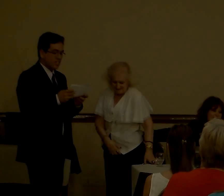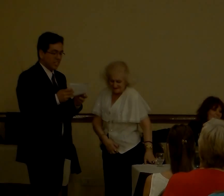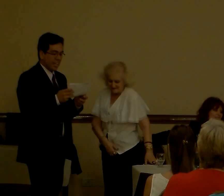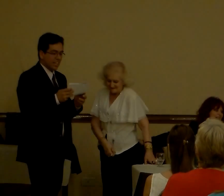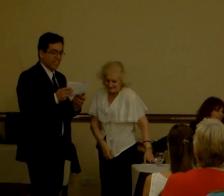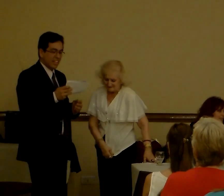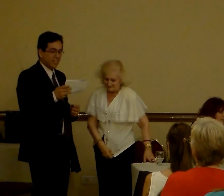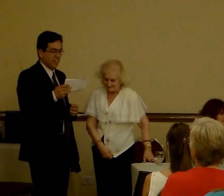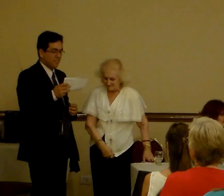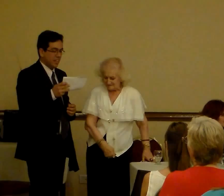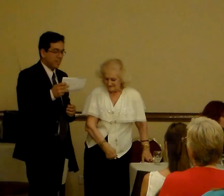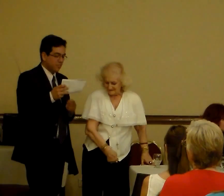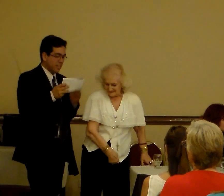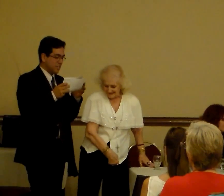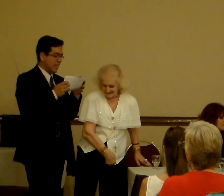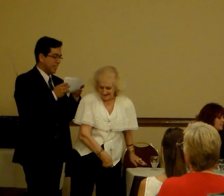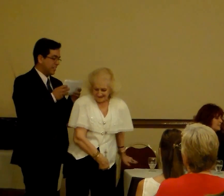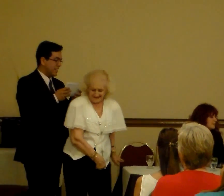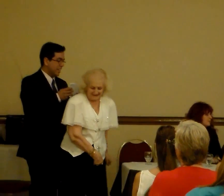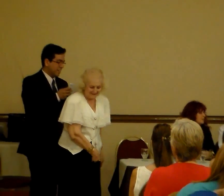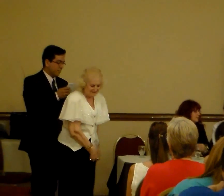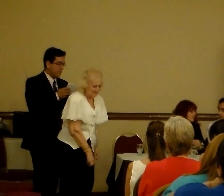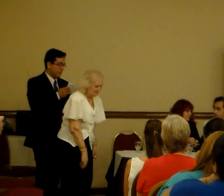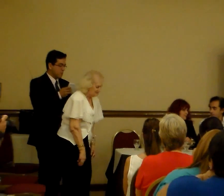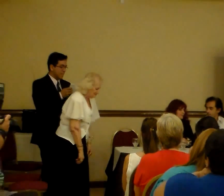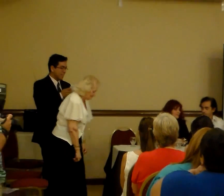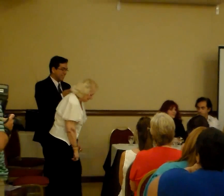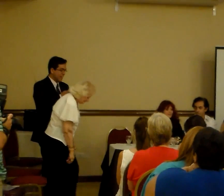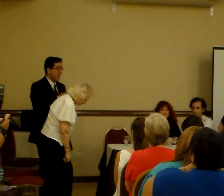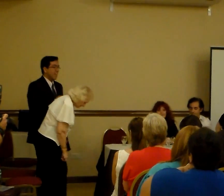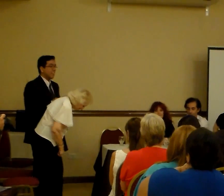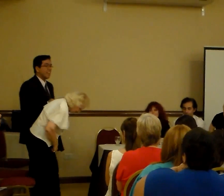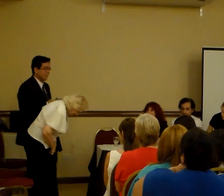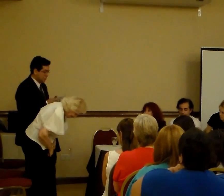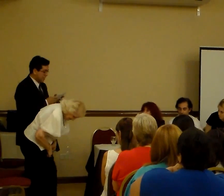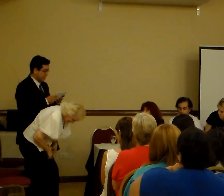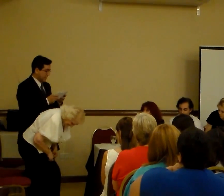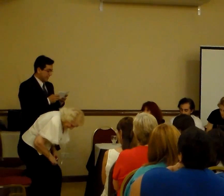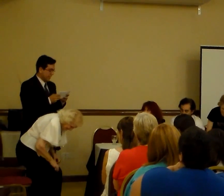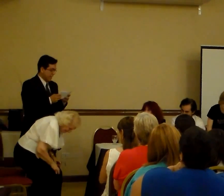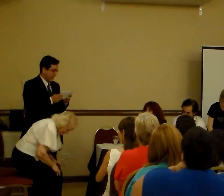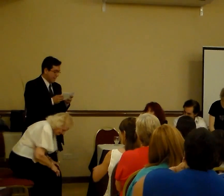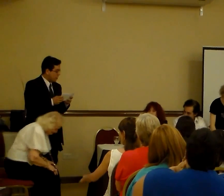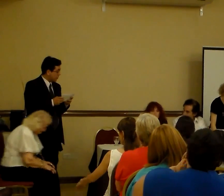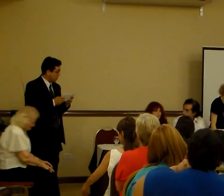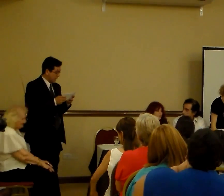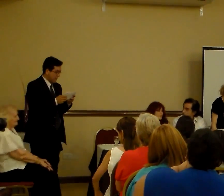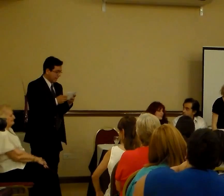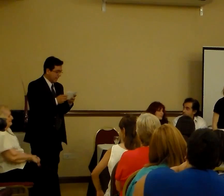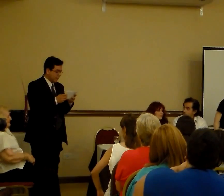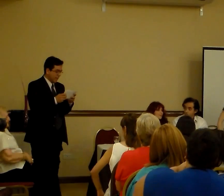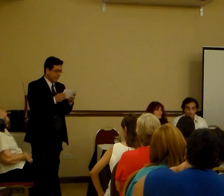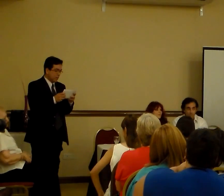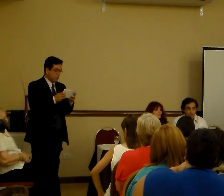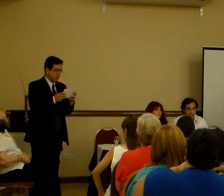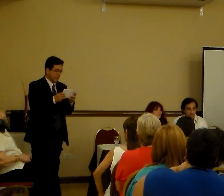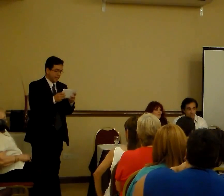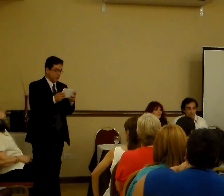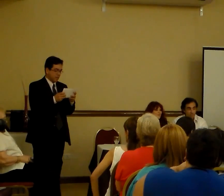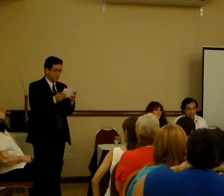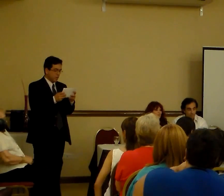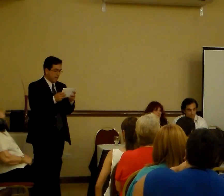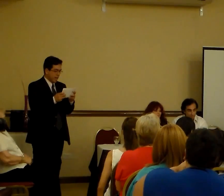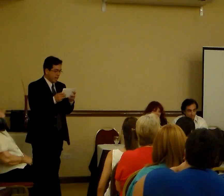Disertarán parte de los integrantes del staff de la Fundación Argentina de Fibromialgia Dante Mainieri. La doctora Claudia